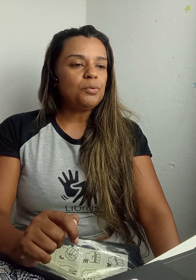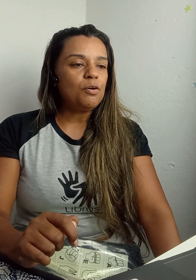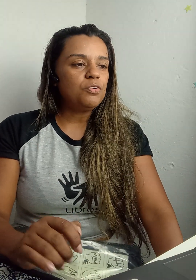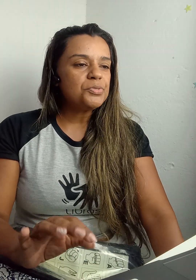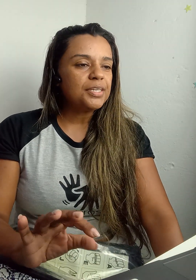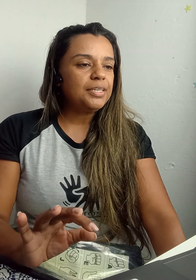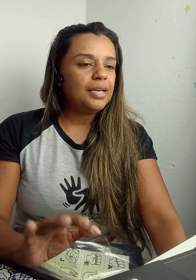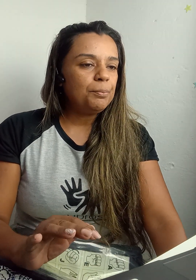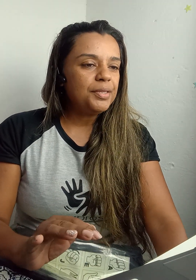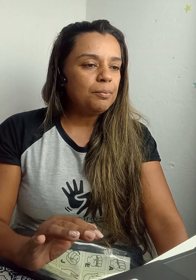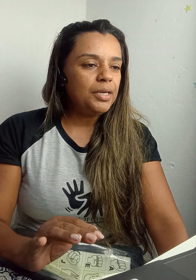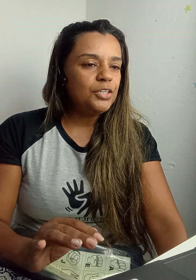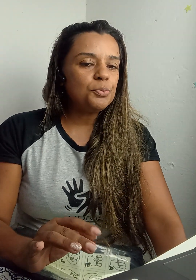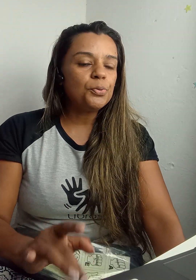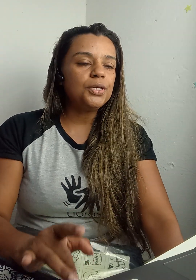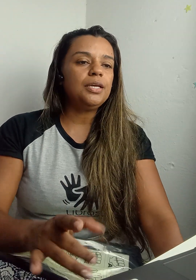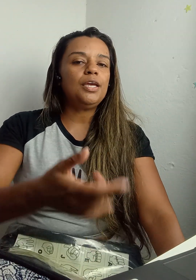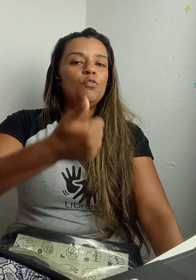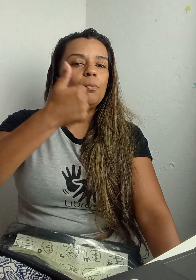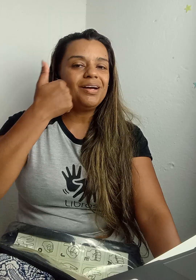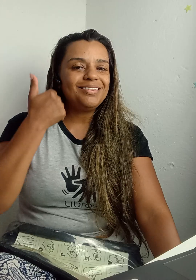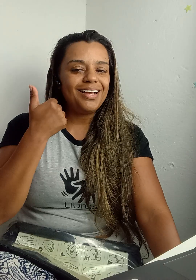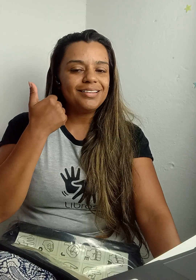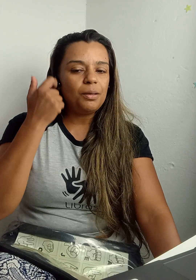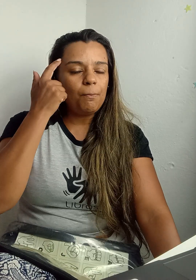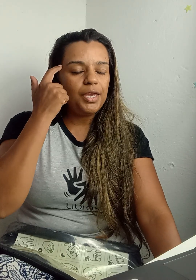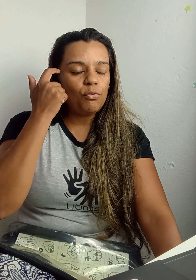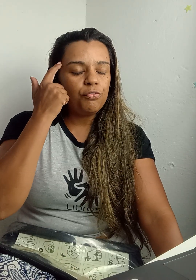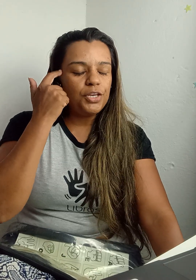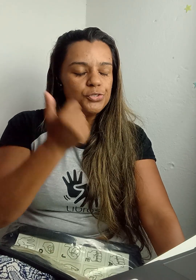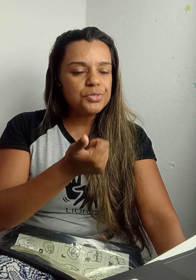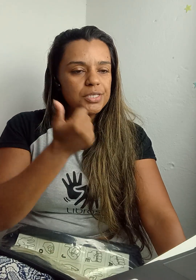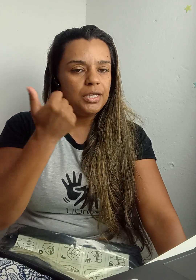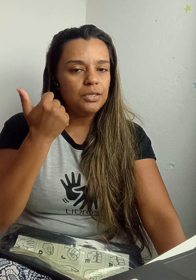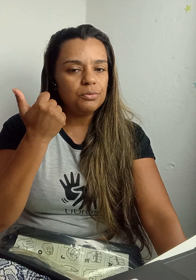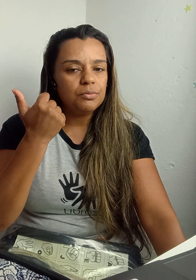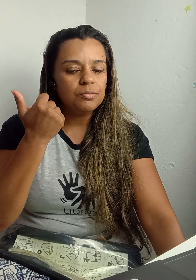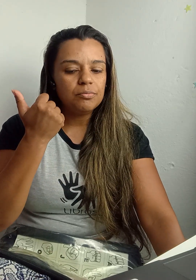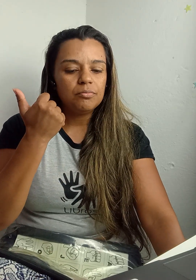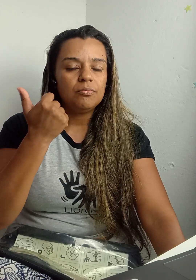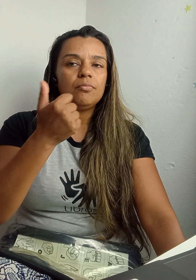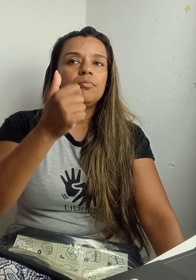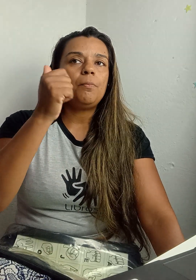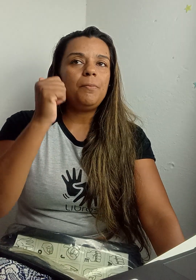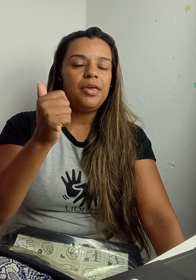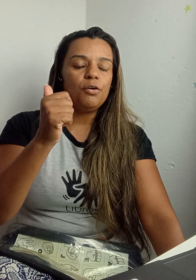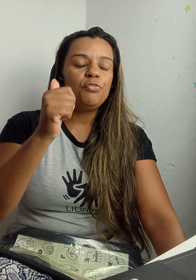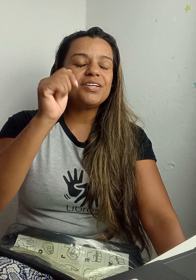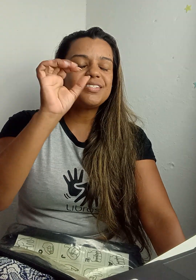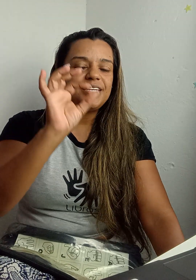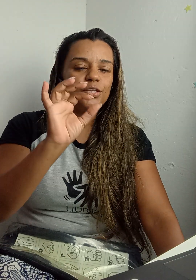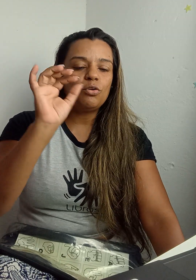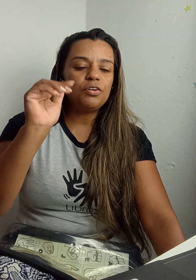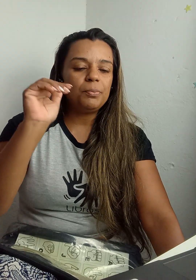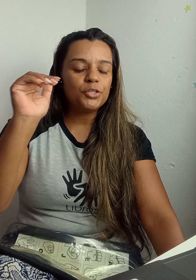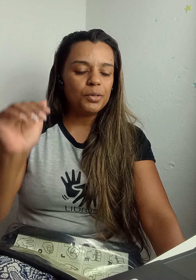manual. Vamos aqui rapidamente, porque eu vou mandar também um videozinho meu fazendo o alfabeto